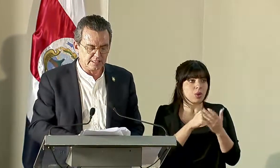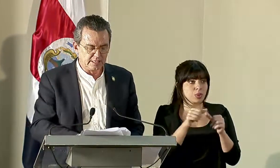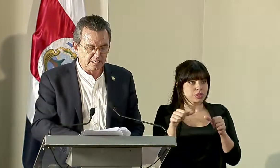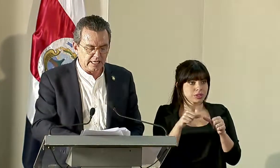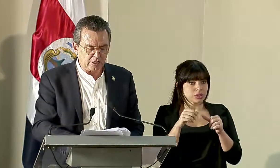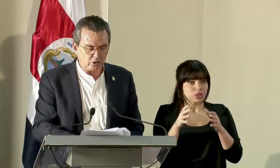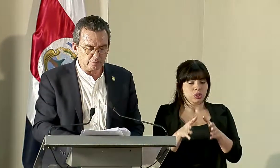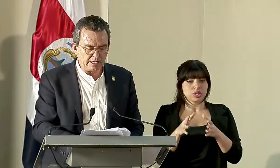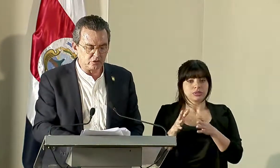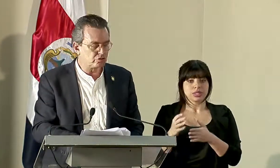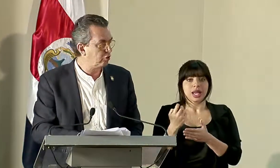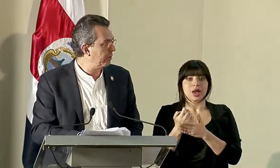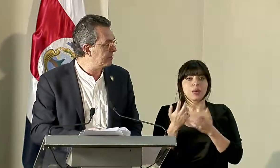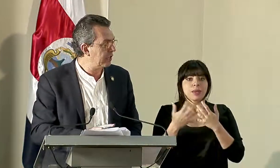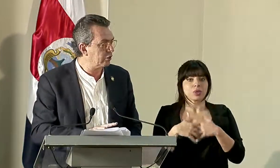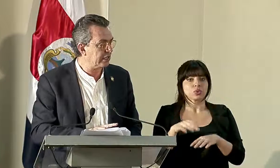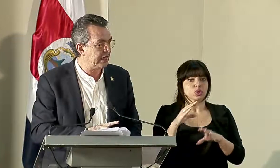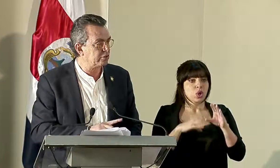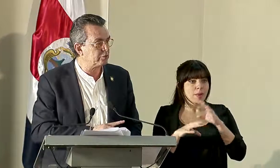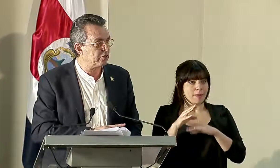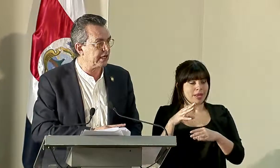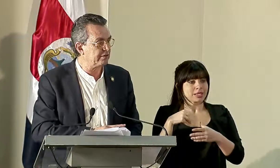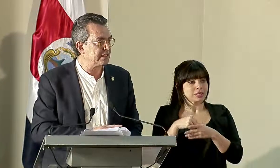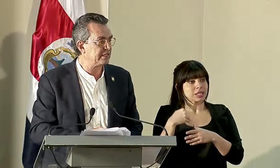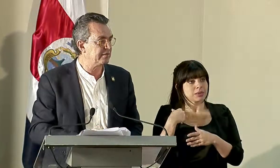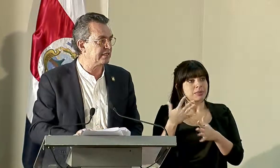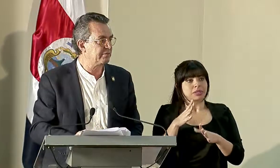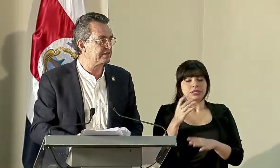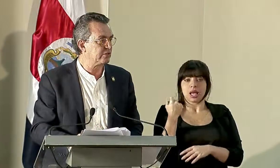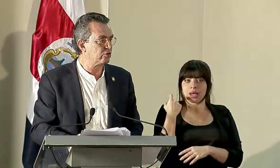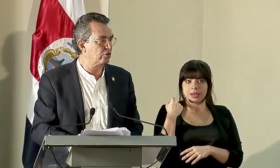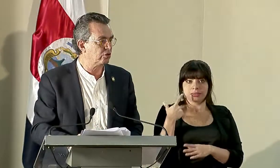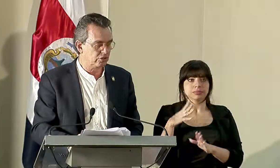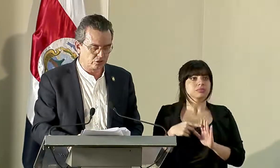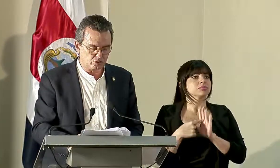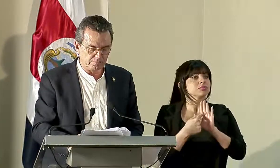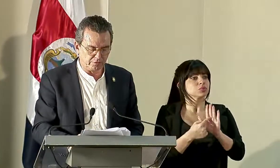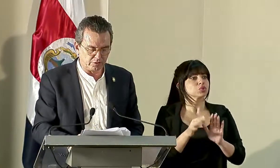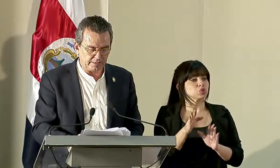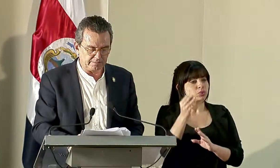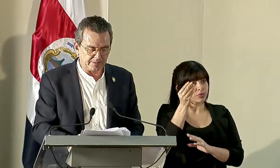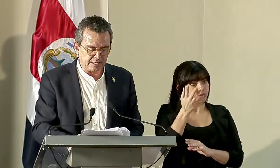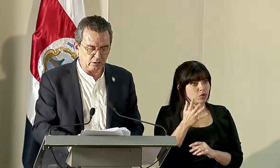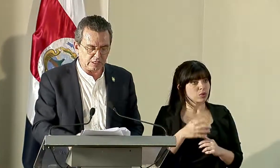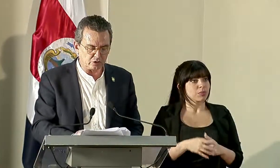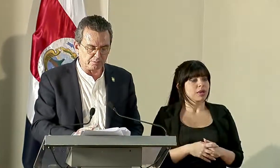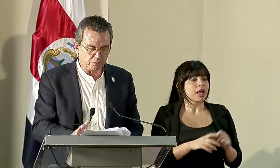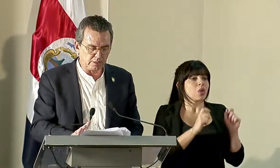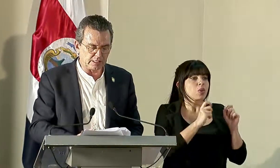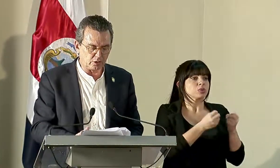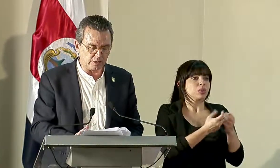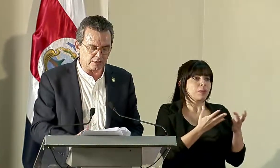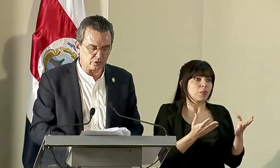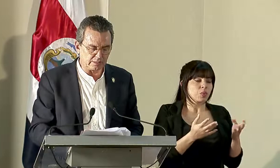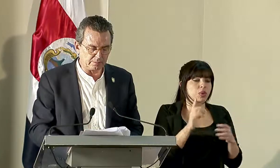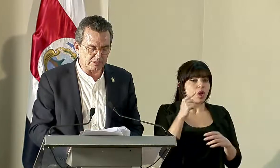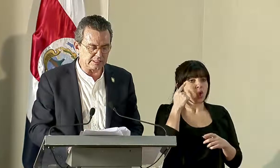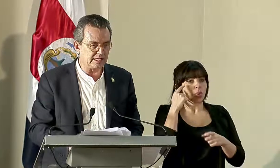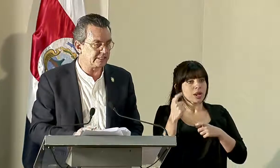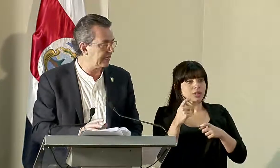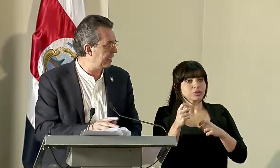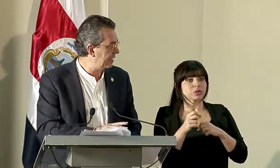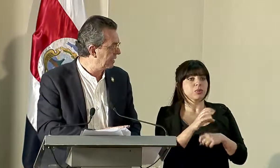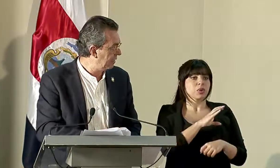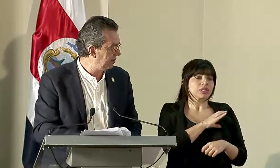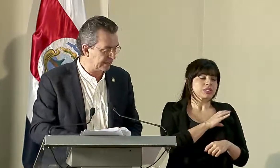sectores, Economía, Industria y Comercio, que lo teníamos, pero ya recientemente presentó su informe, Educación Pública, Gobernación y